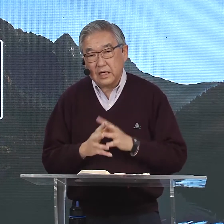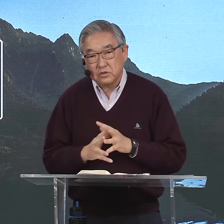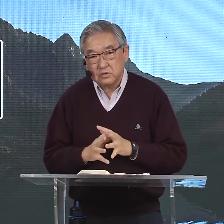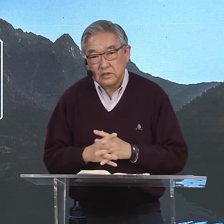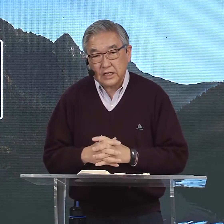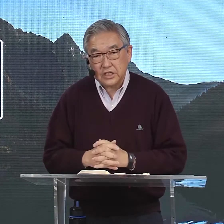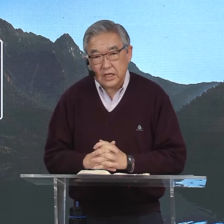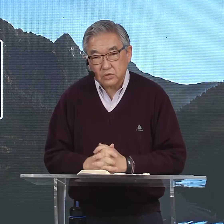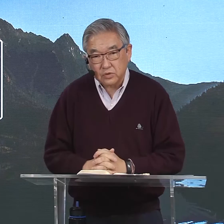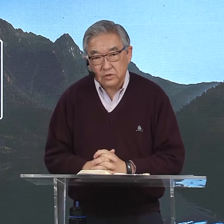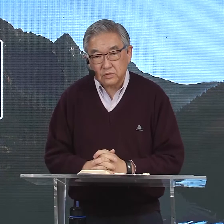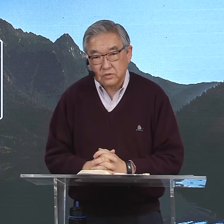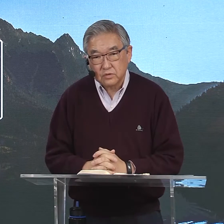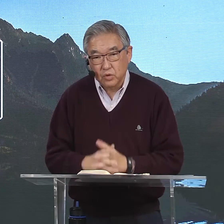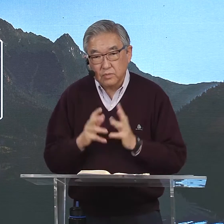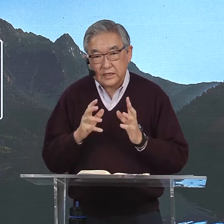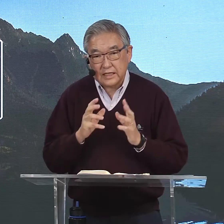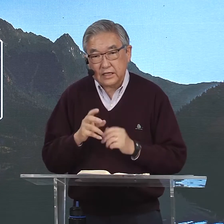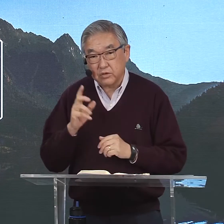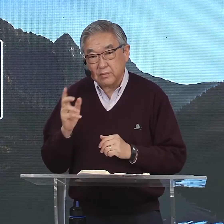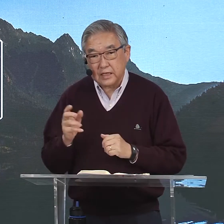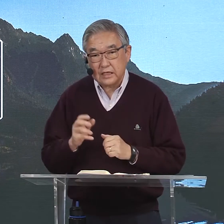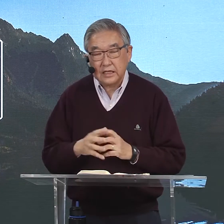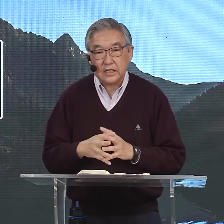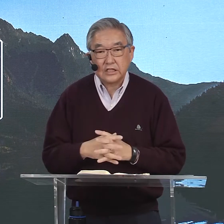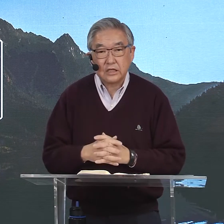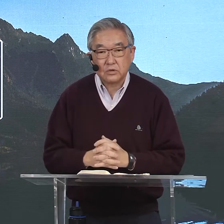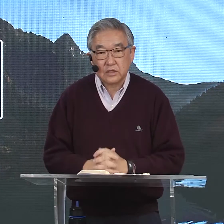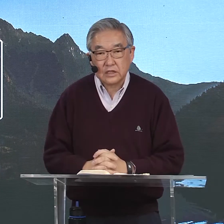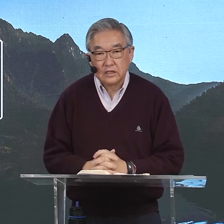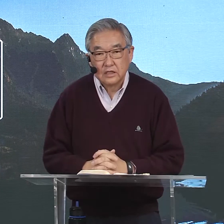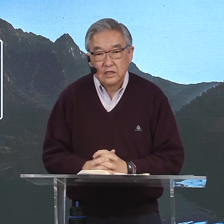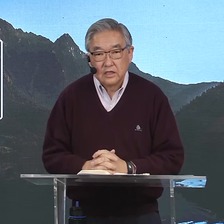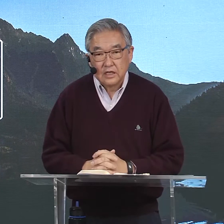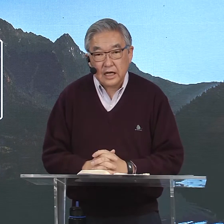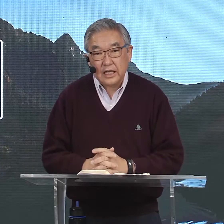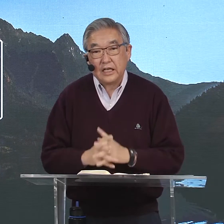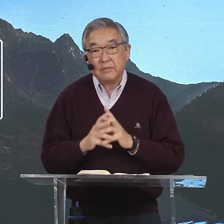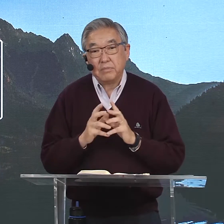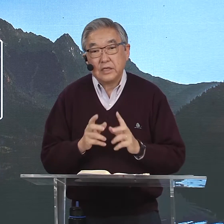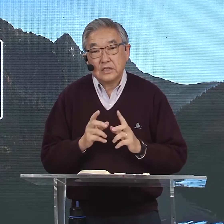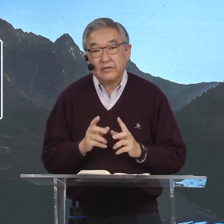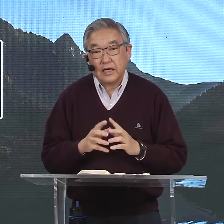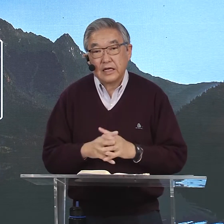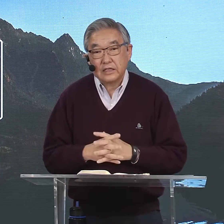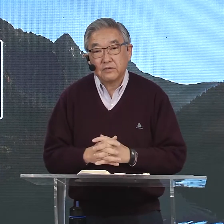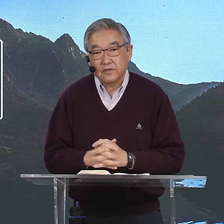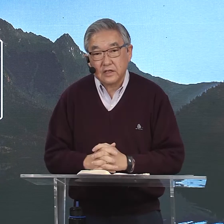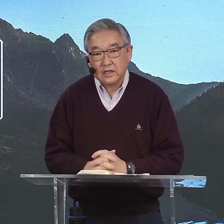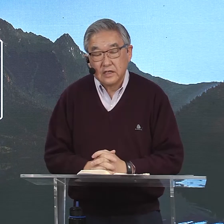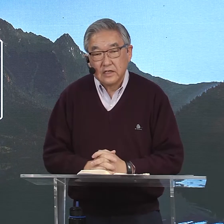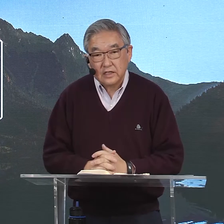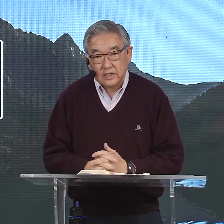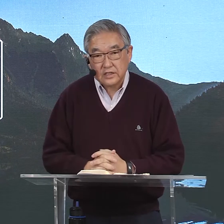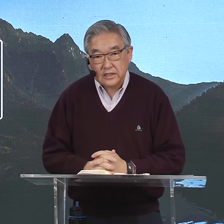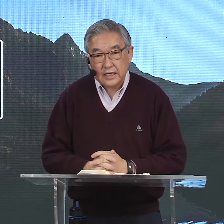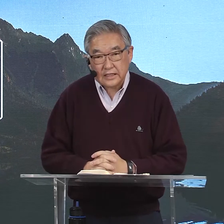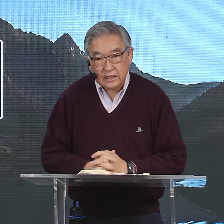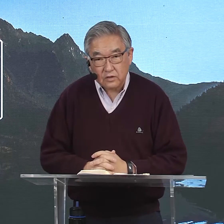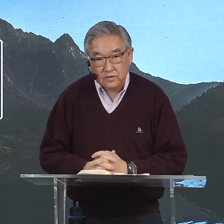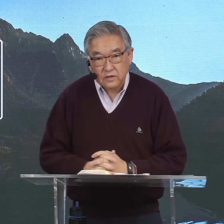um será tomado e deixado o outro uma será tomada e deixar a outra aquele que perseverar até o fim